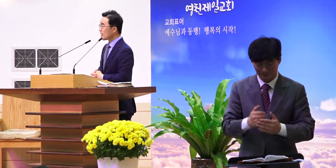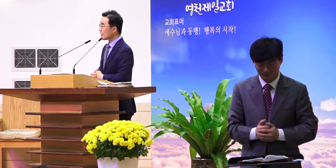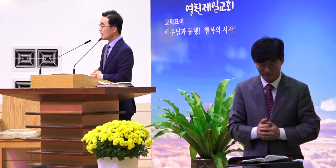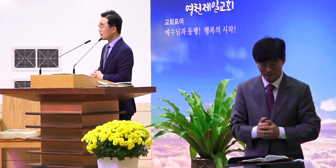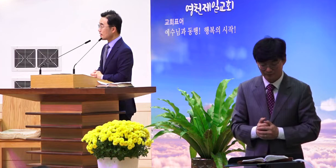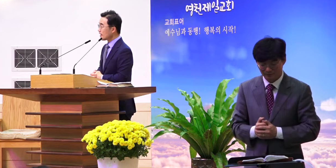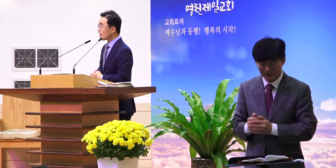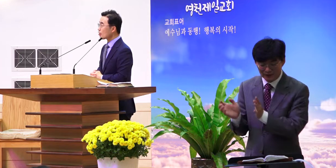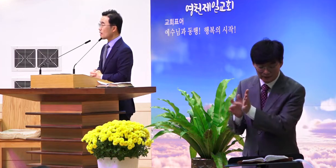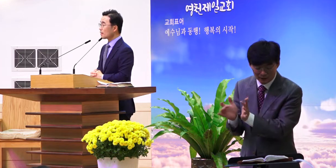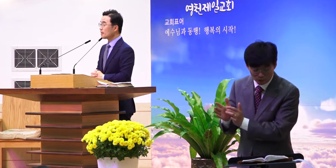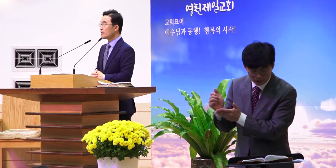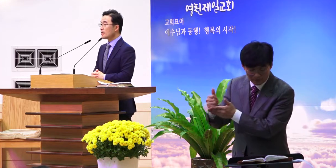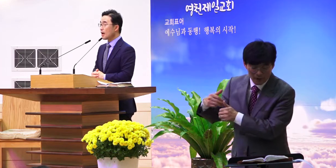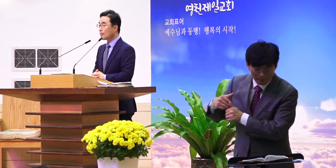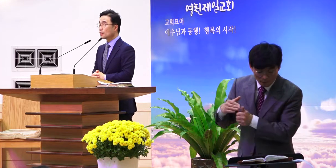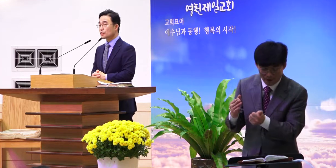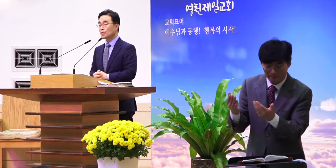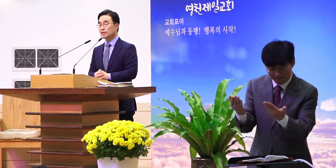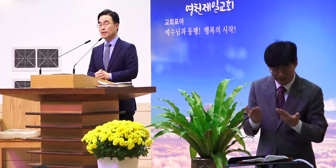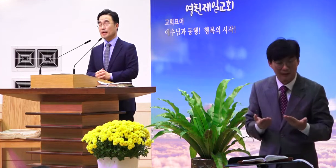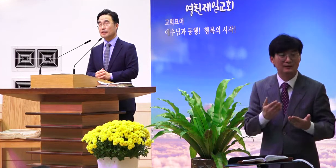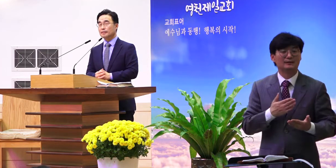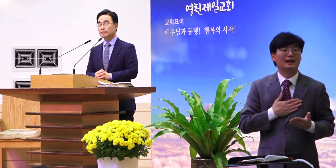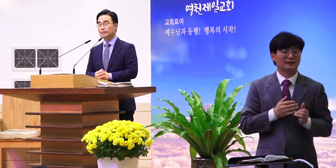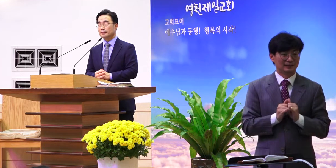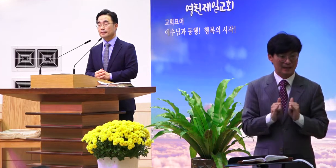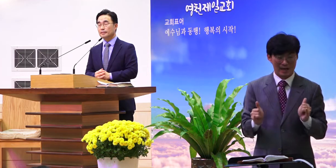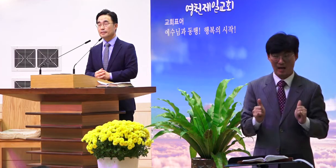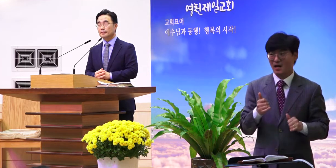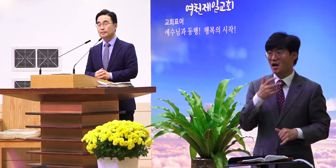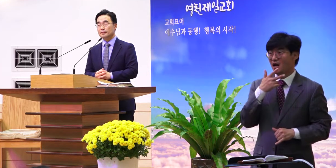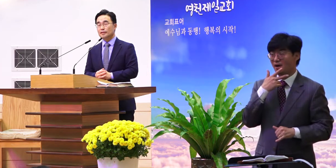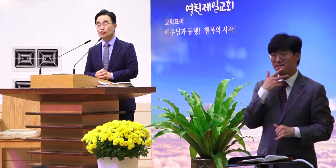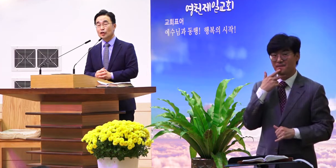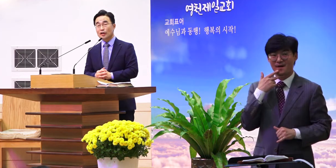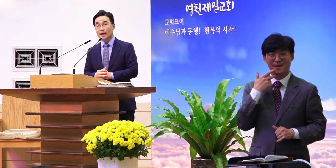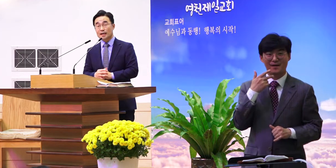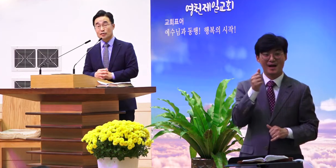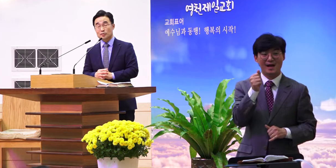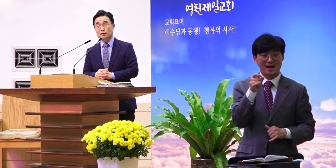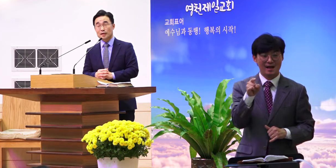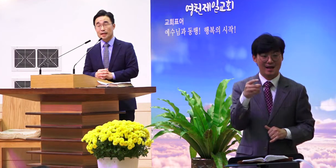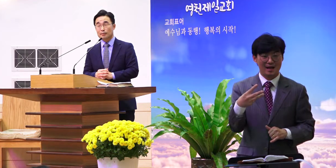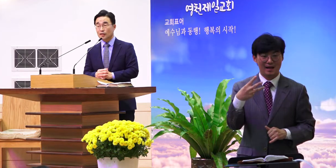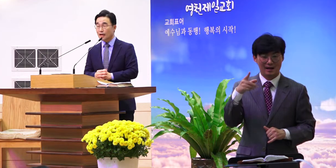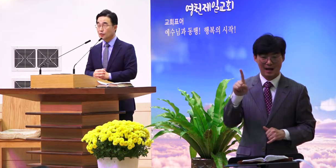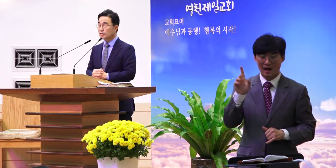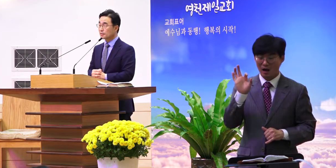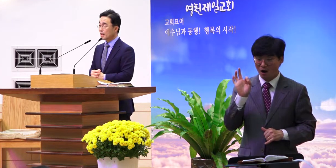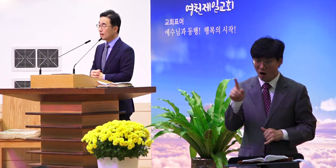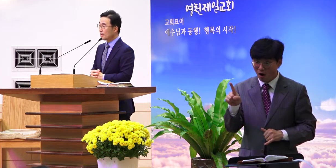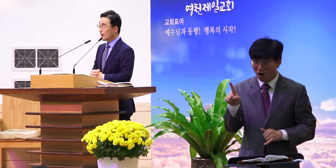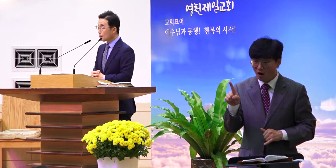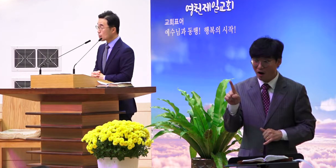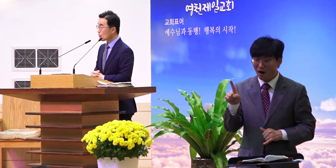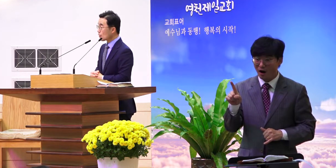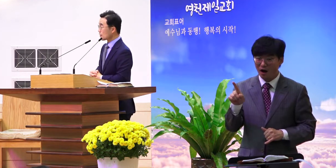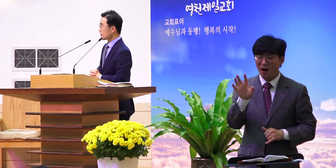보냄받은 자는 헬라어로 말하면 아포스톨로스입니다. 우리 언어가 아니라 좀 생소한데 한번 따라해